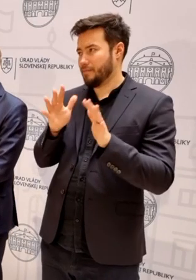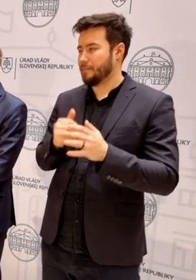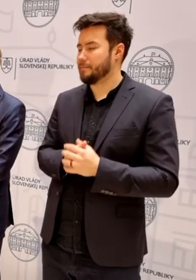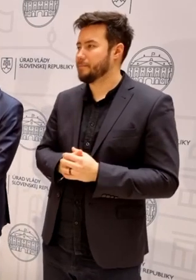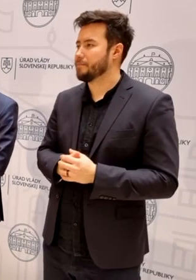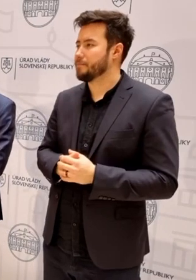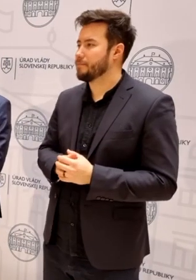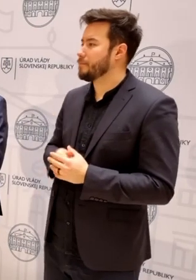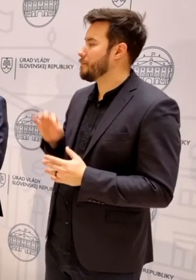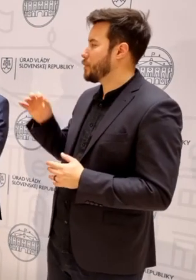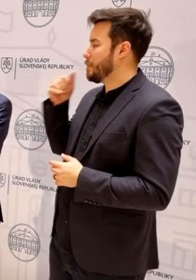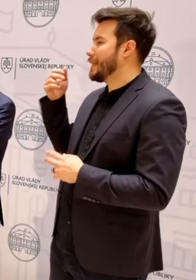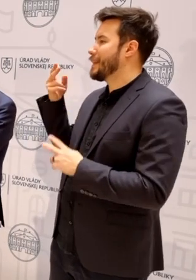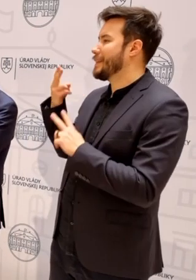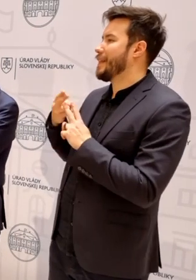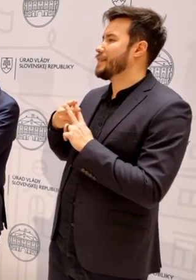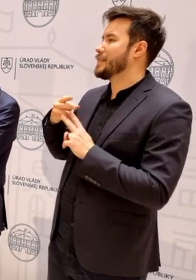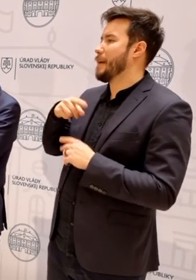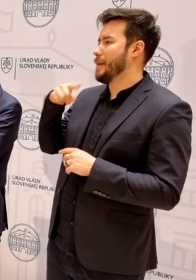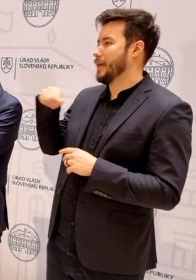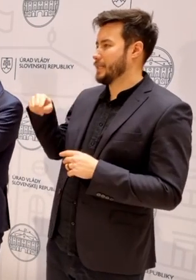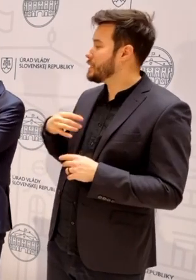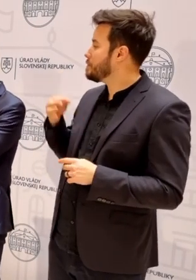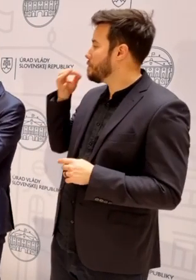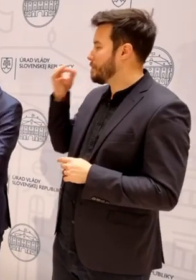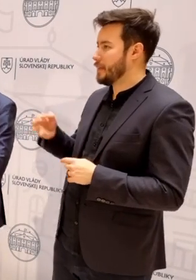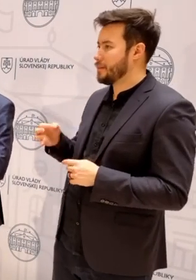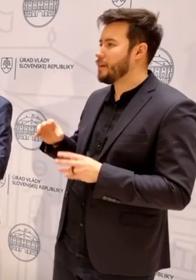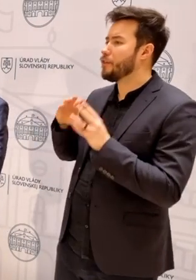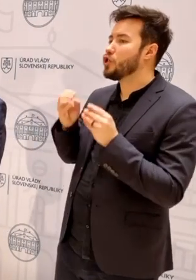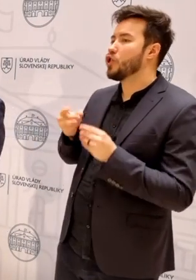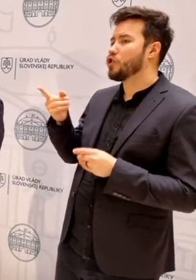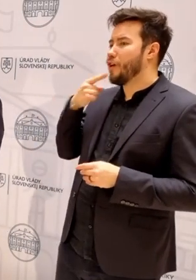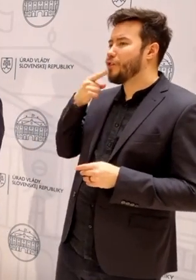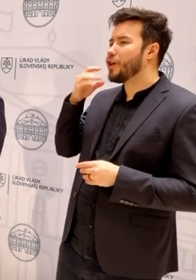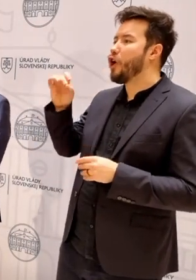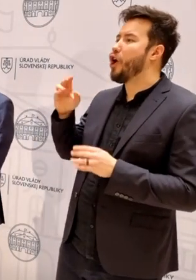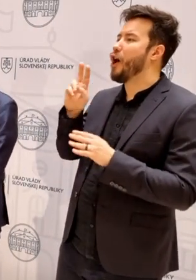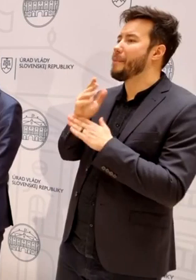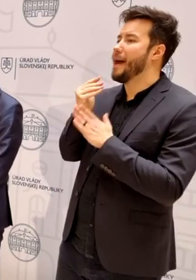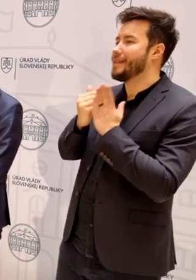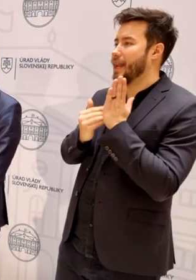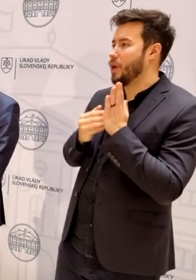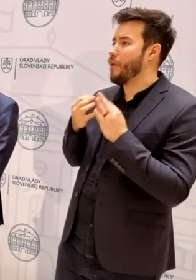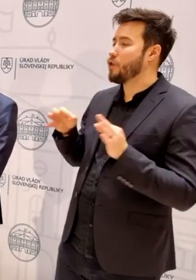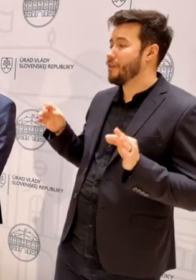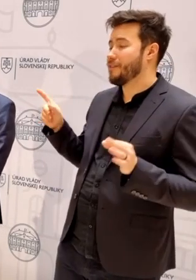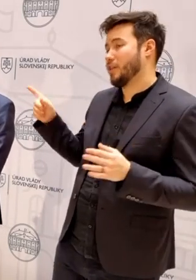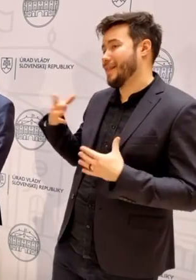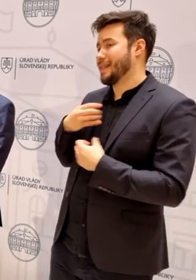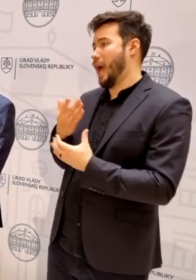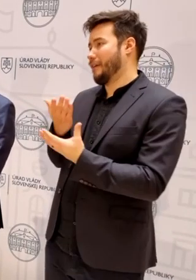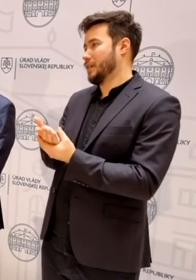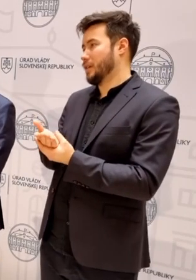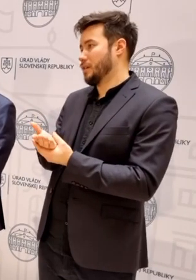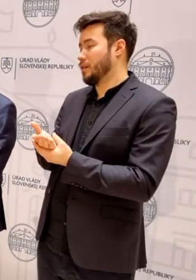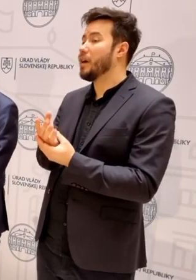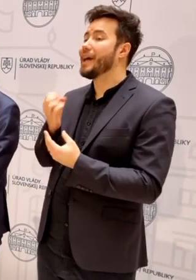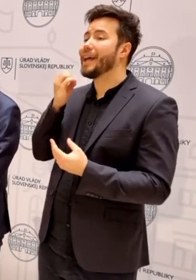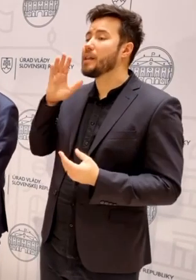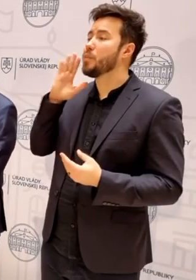Martin Brúčka, Markýza. Ja som sa chcel opýtať, všetko vlastne, čo sme videli, čo sa týka uvoľňovania opatrení, je len návrh, ale kedy sa to reálne teda pretaví do